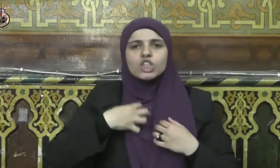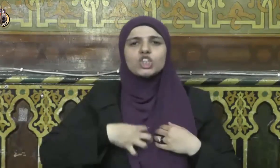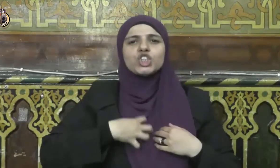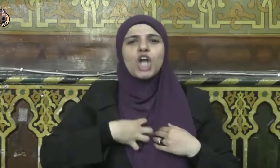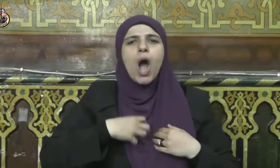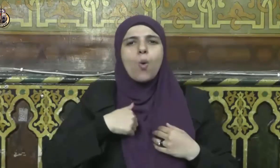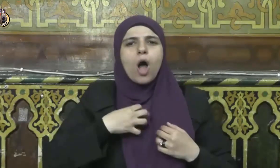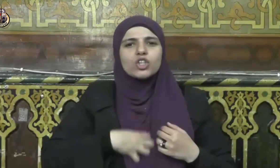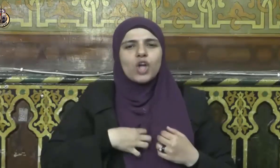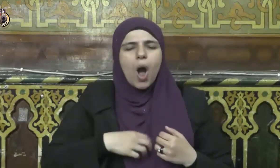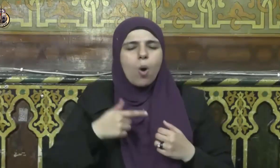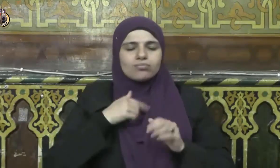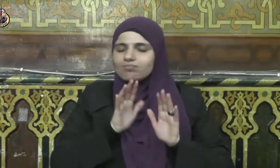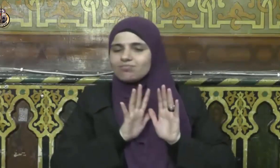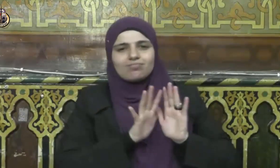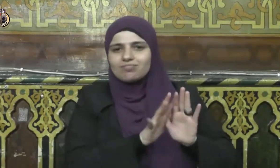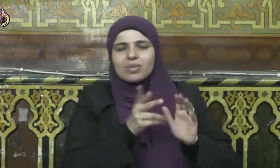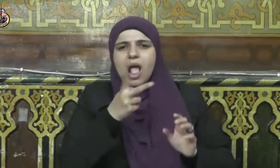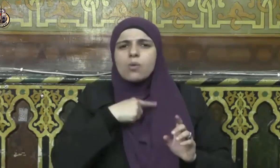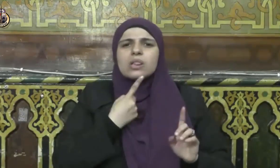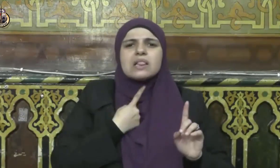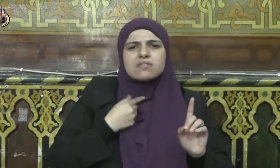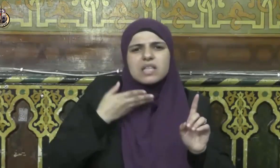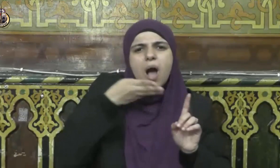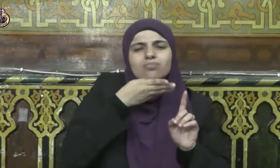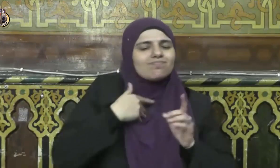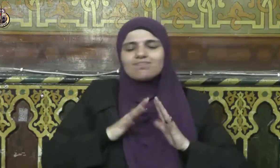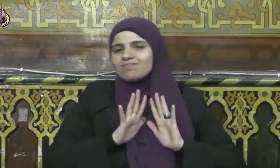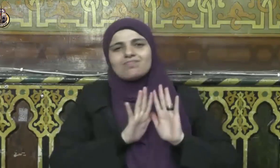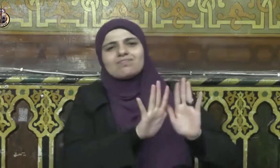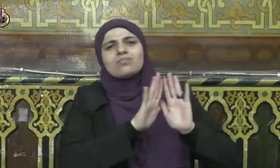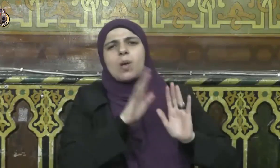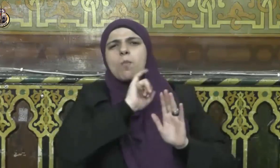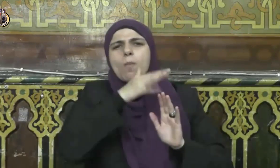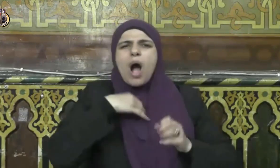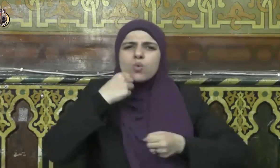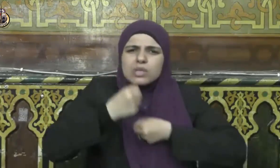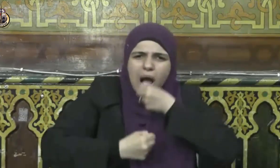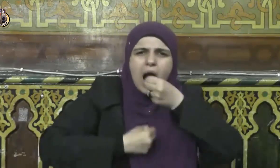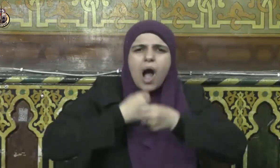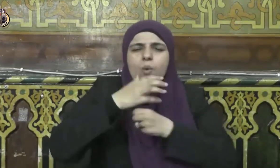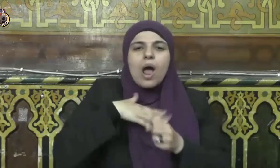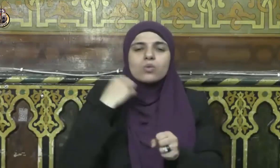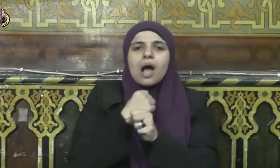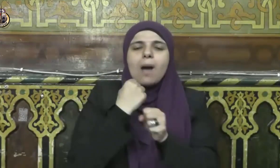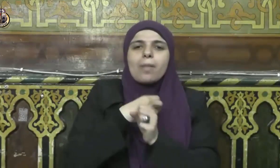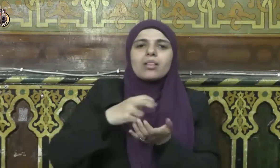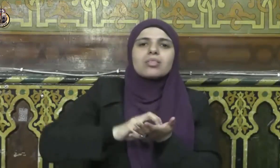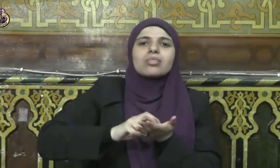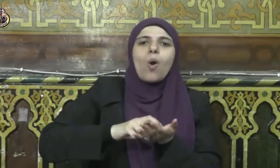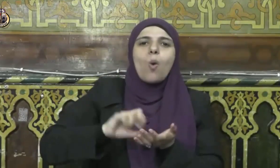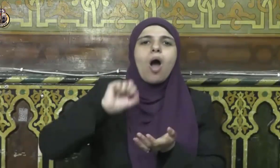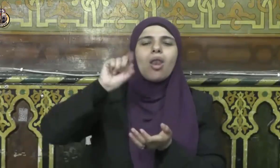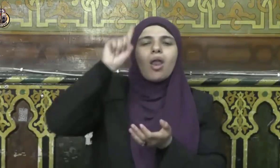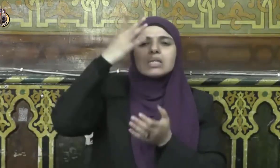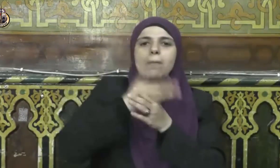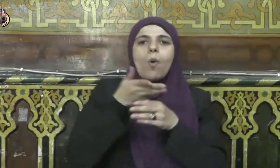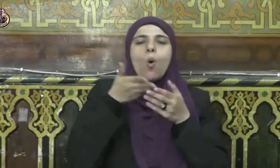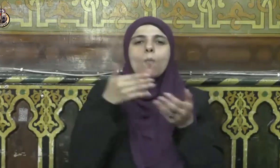على شهواته وقاوم رغباته وجاهد في تحقيق التقوى التي هي